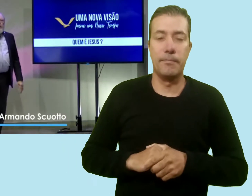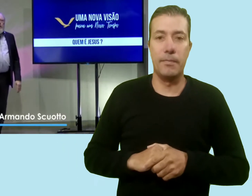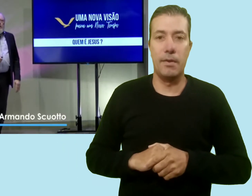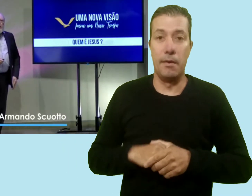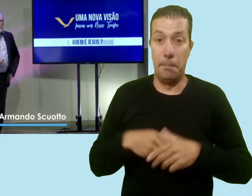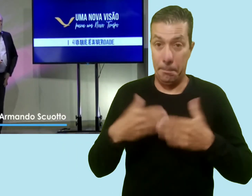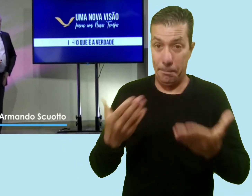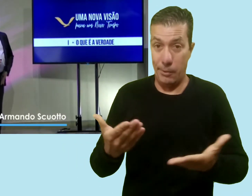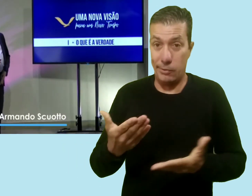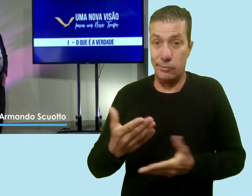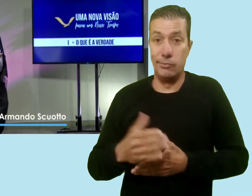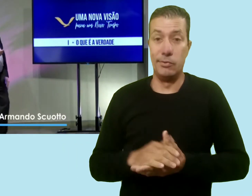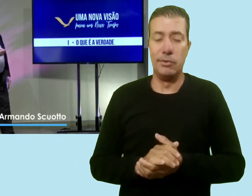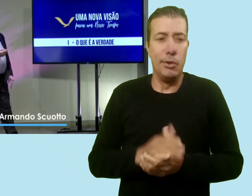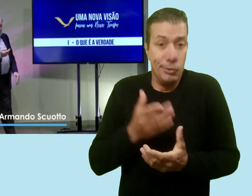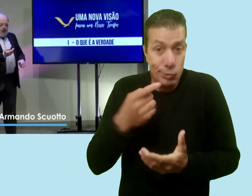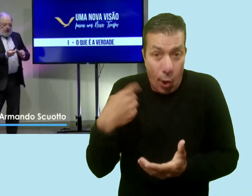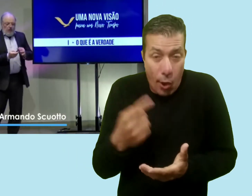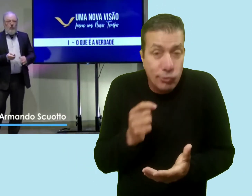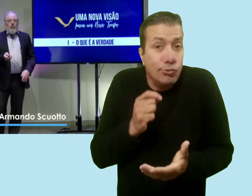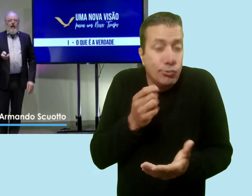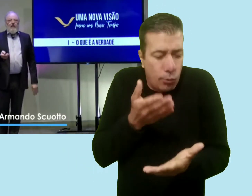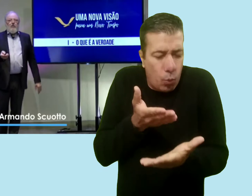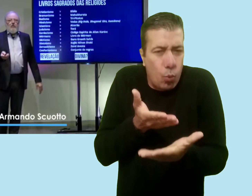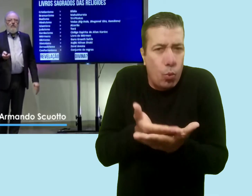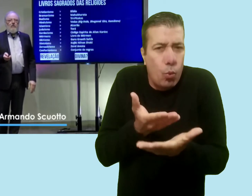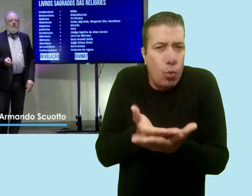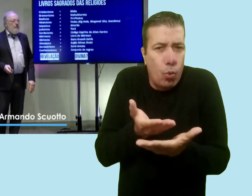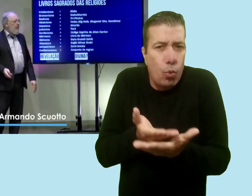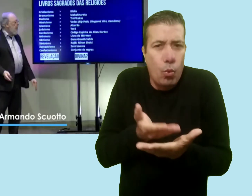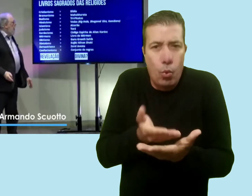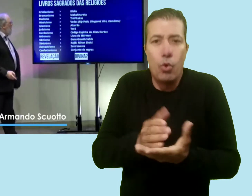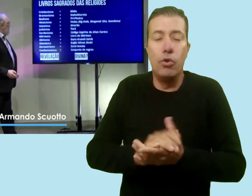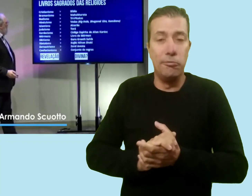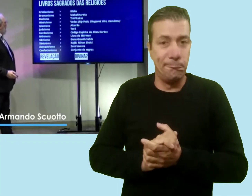Muito bem, nós temos estudado